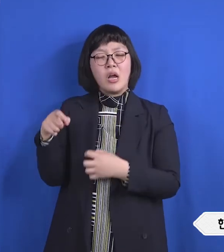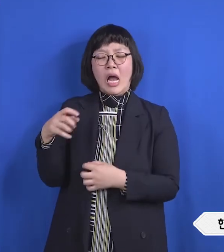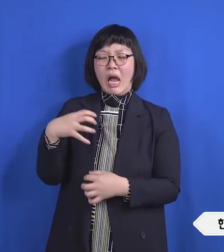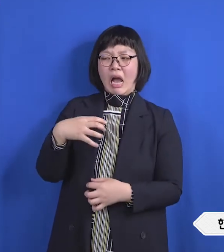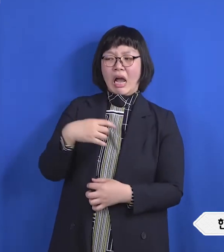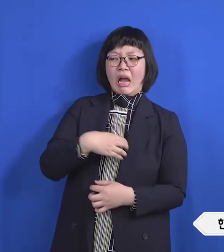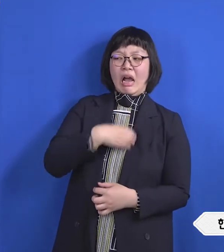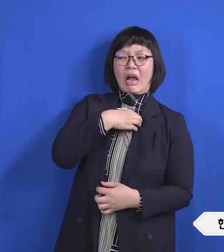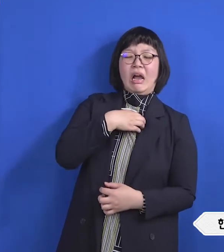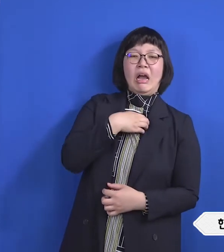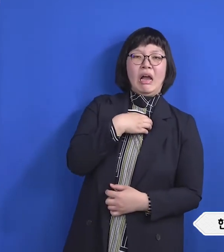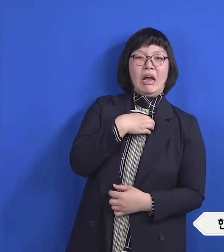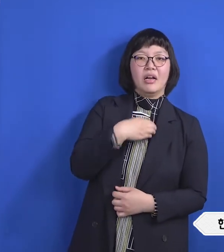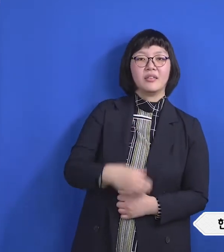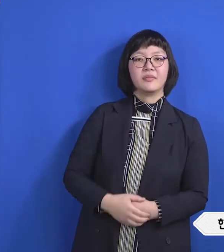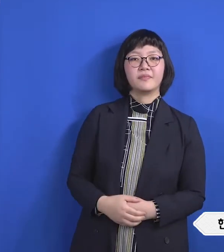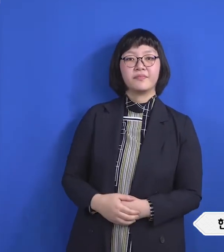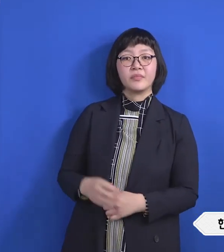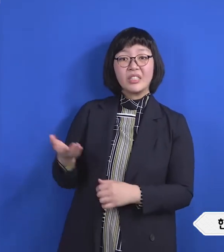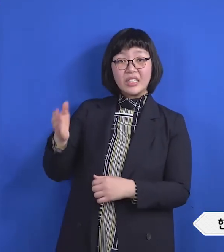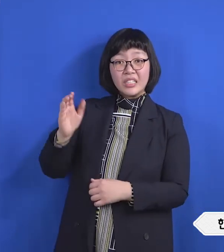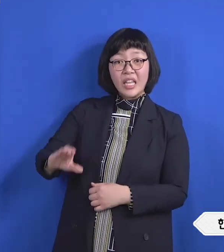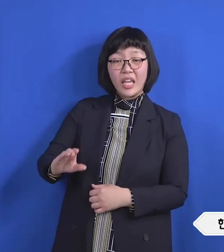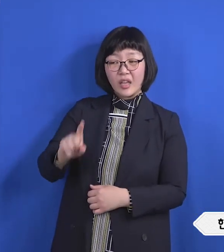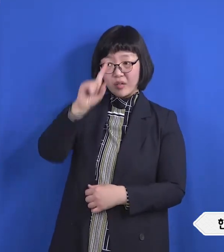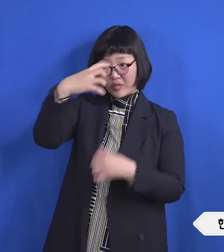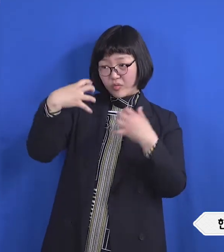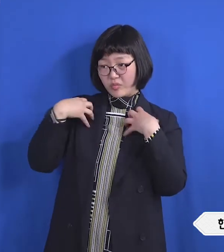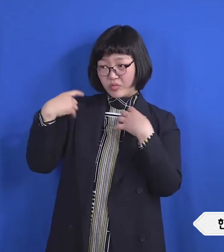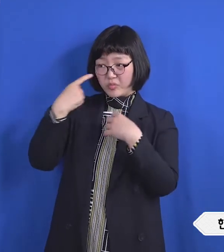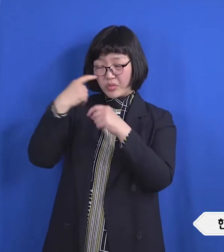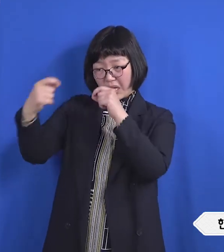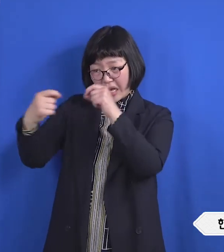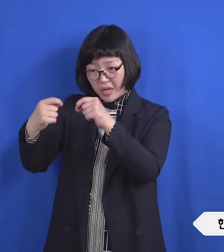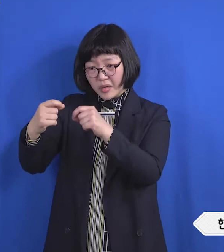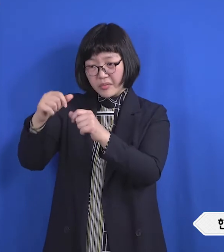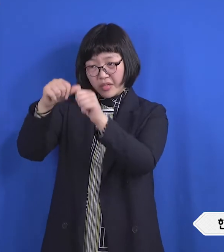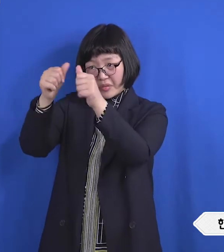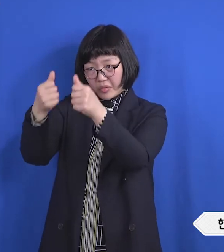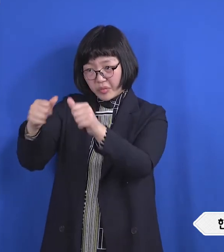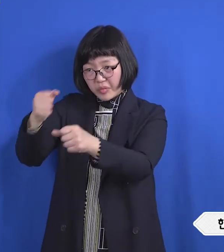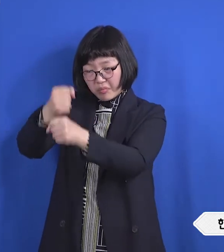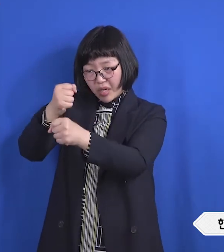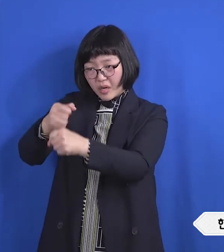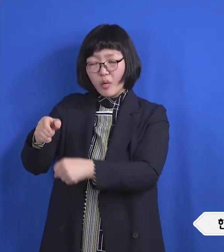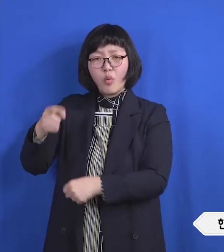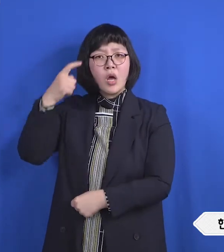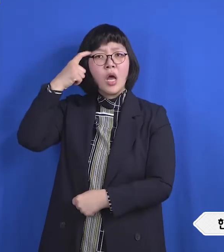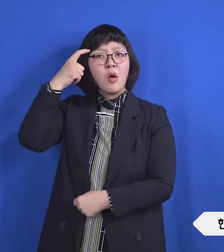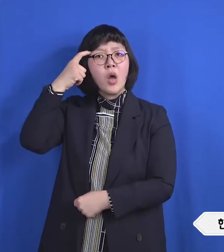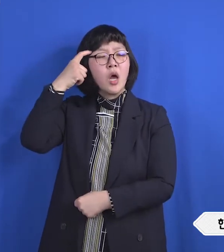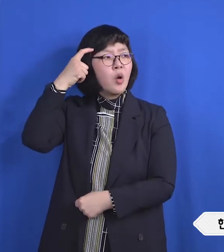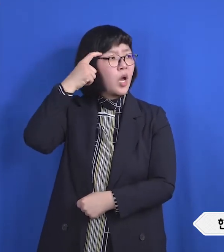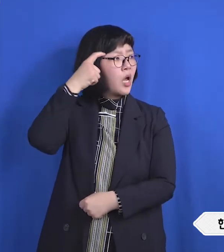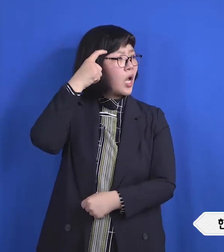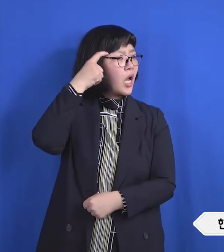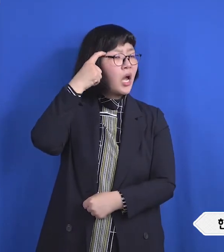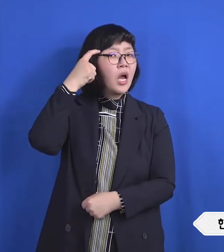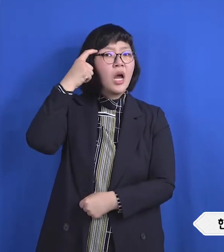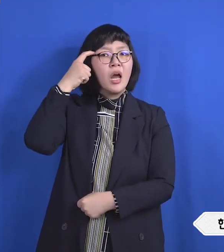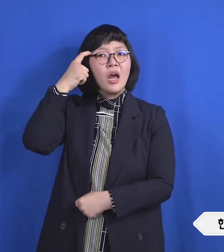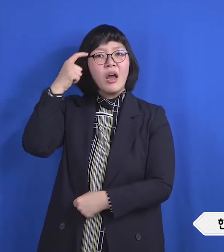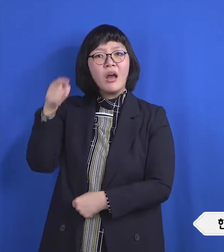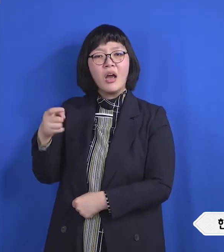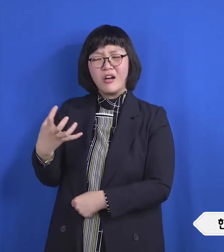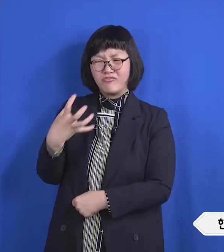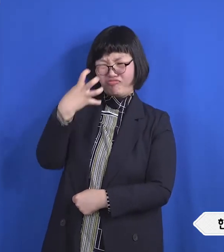끔찍한 동상입니다. 어떻게 공공장소에 이런 무시무시한 동상을 세워놨는가 의구심이 들 정도입니다.